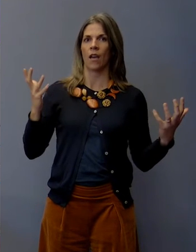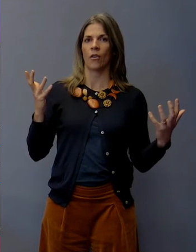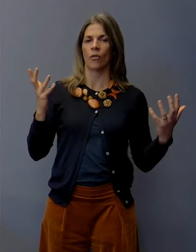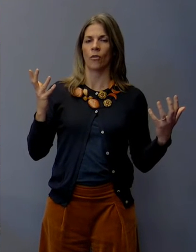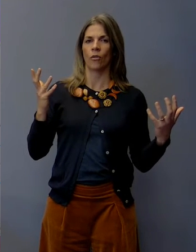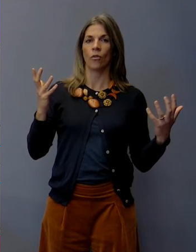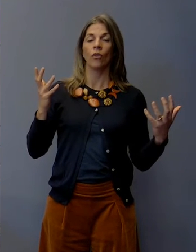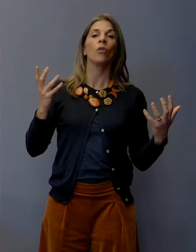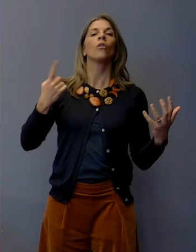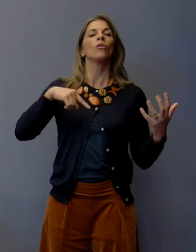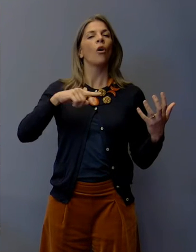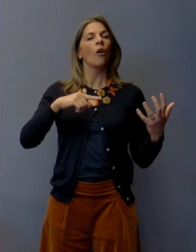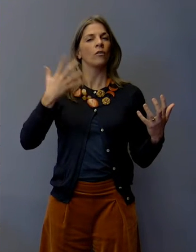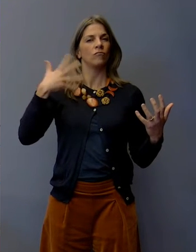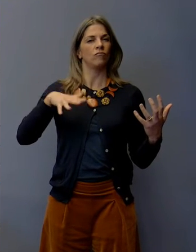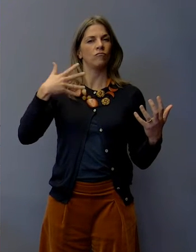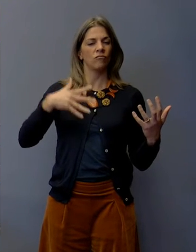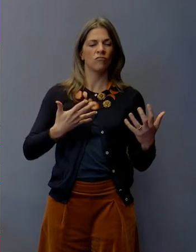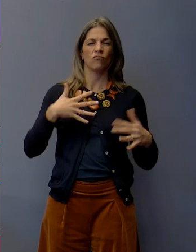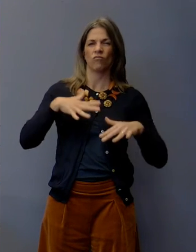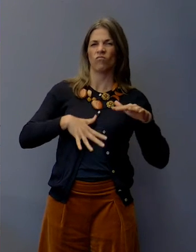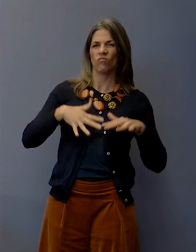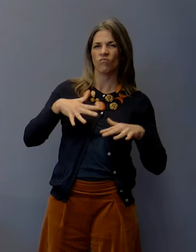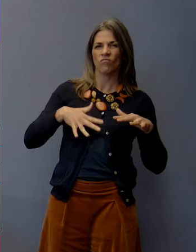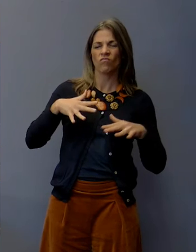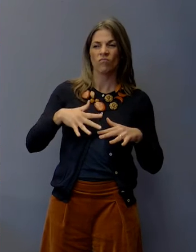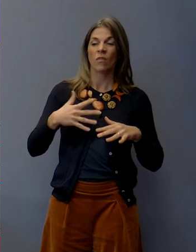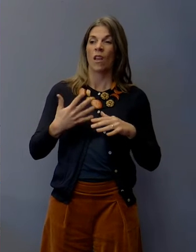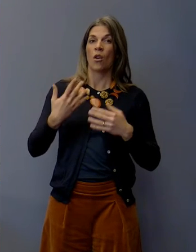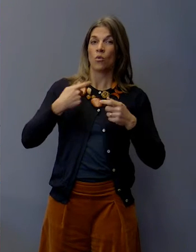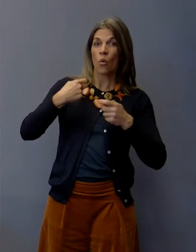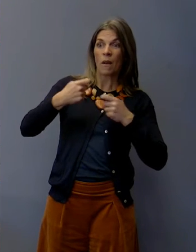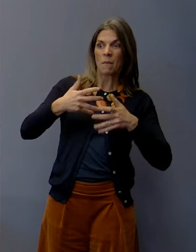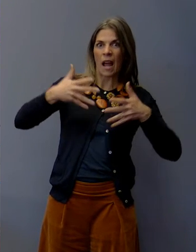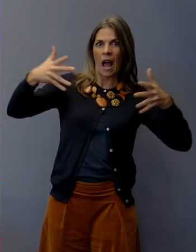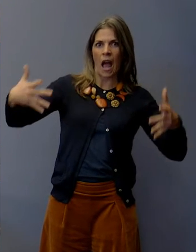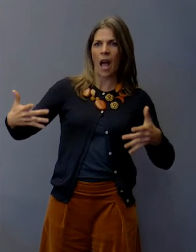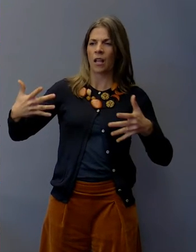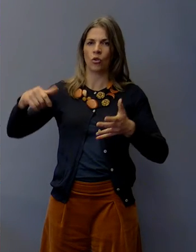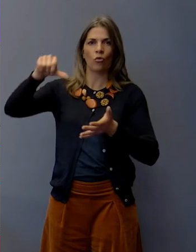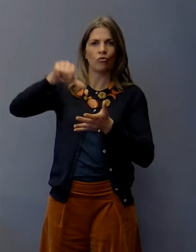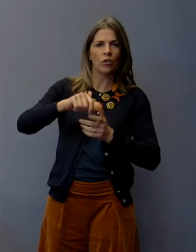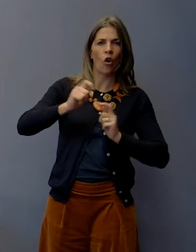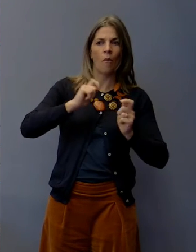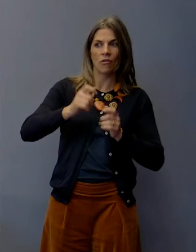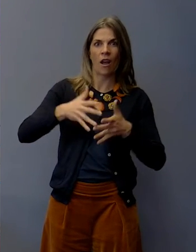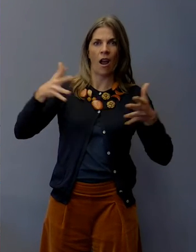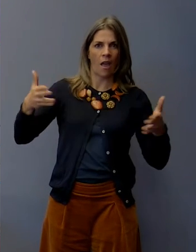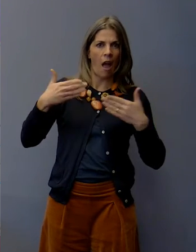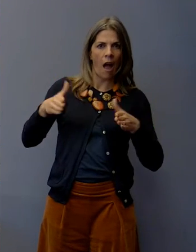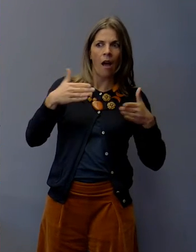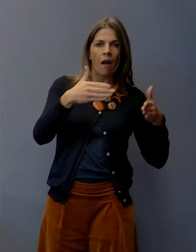nei confronti del costante apertura di nuovi supermercati ed i centri commerciali riguarda